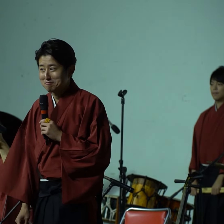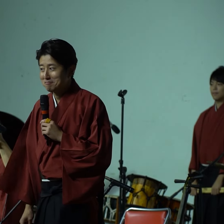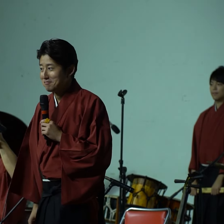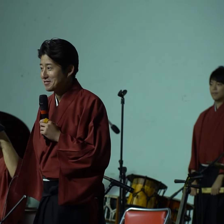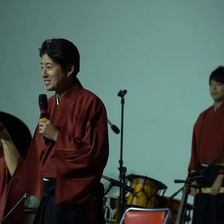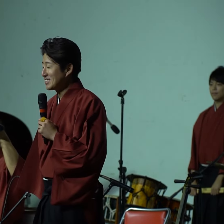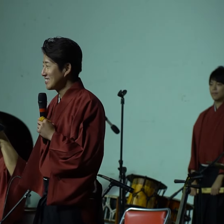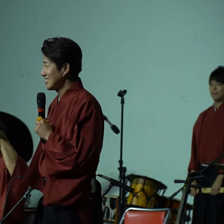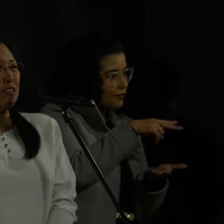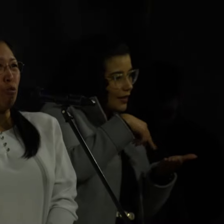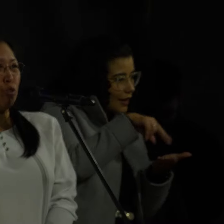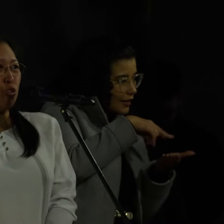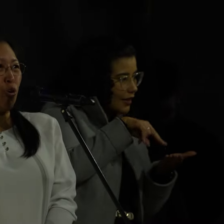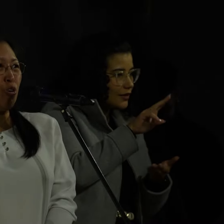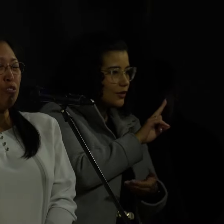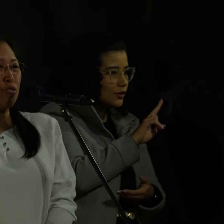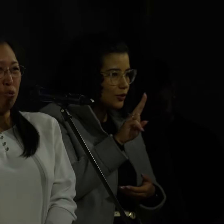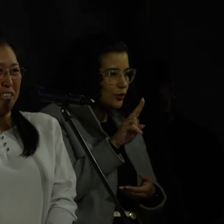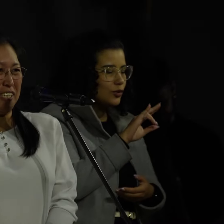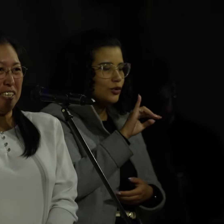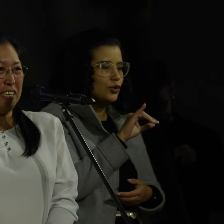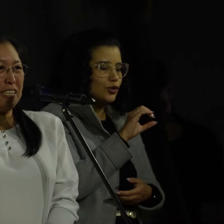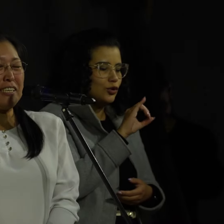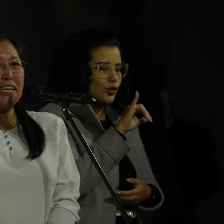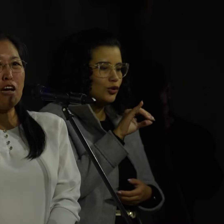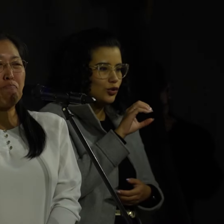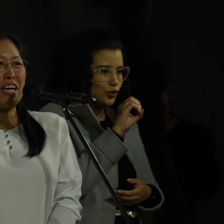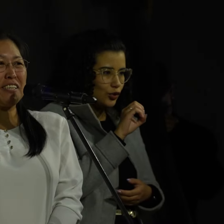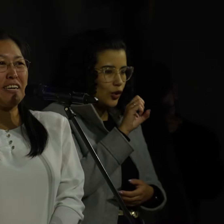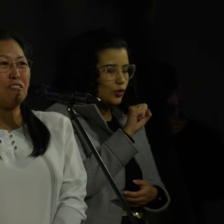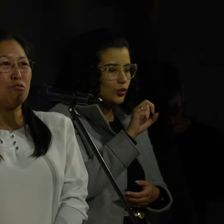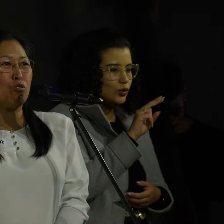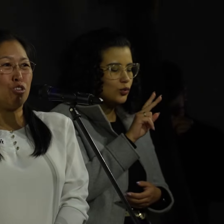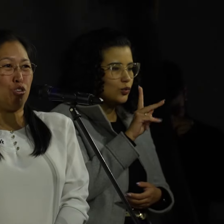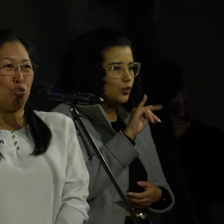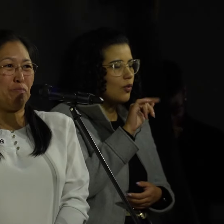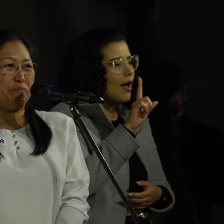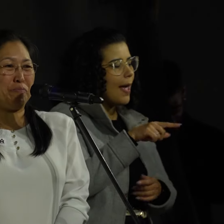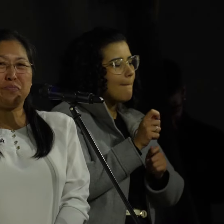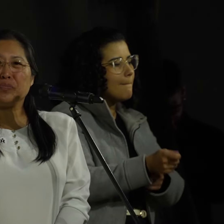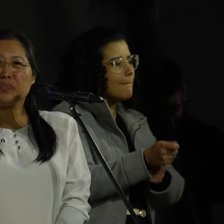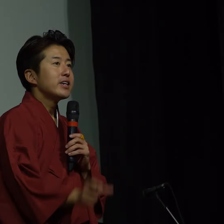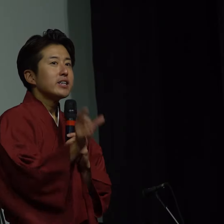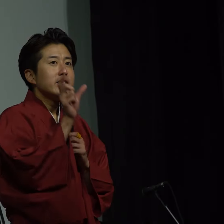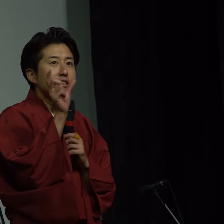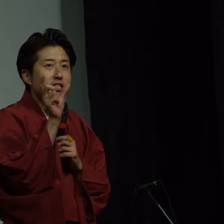É uma dança que se chama Dojo Sukui, que seria a pesca do dojo.